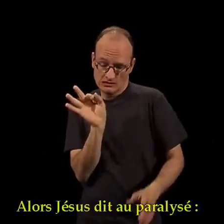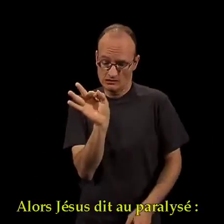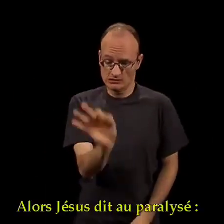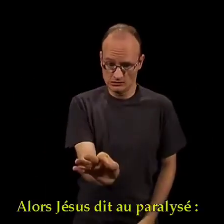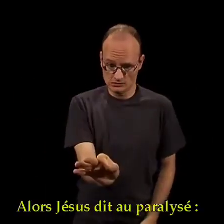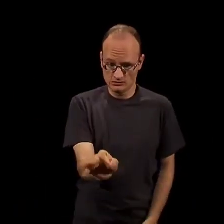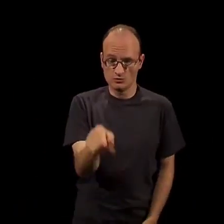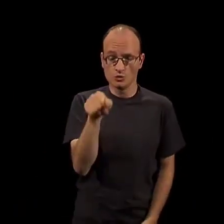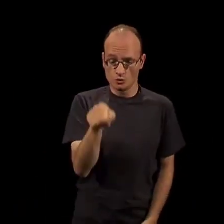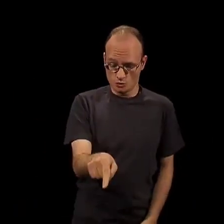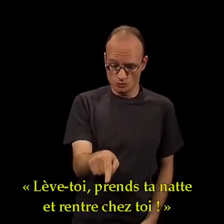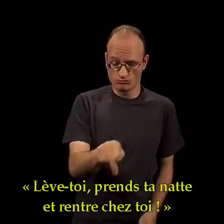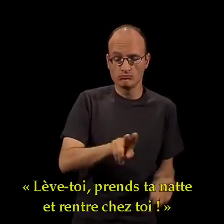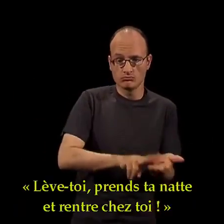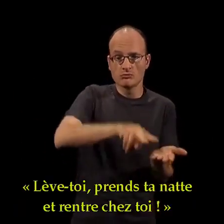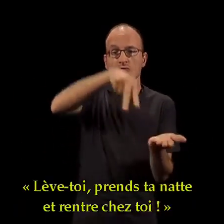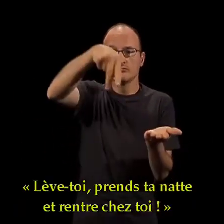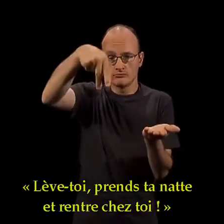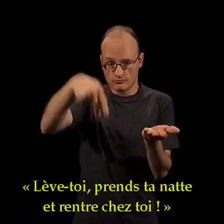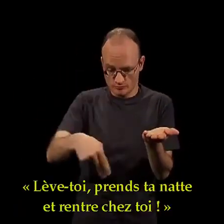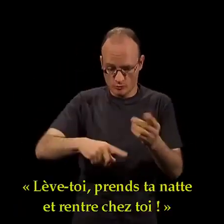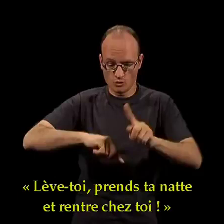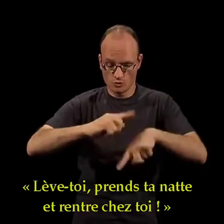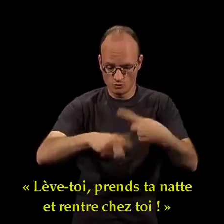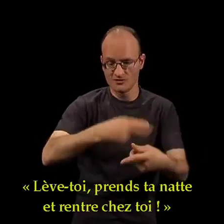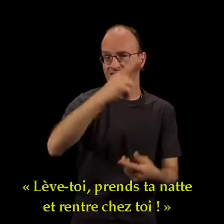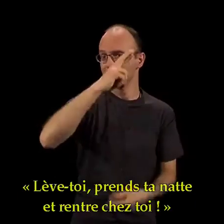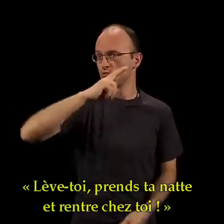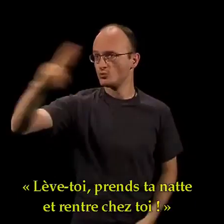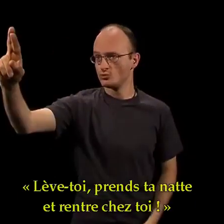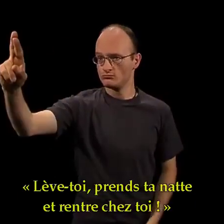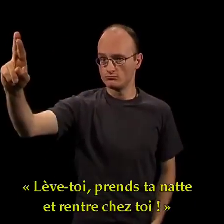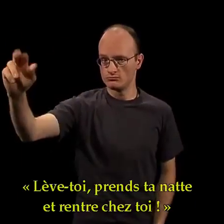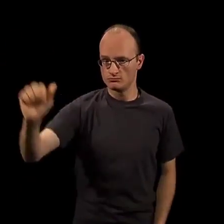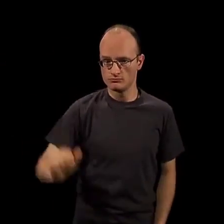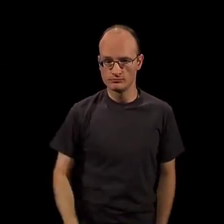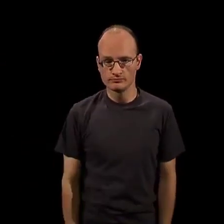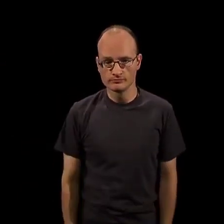Alors Jésus dit au paralysé, lève-toi, prends ta natte et rentre chez toi.